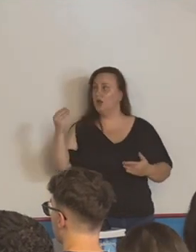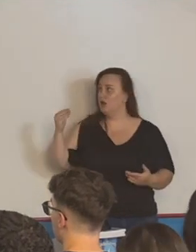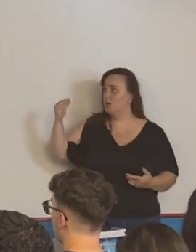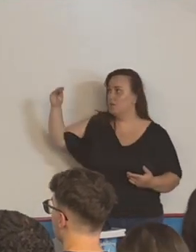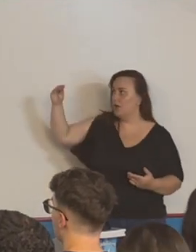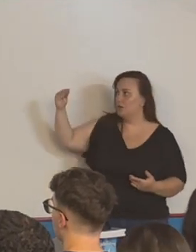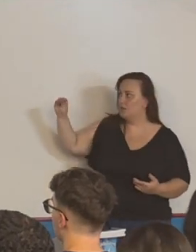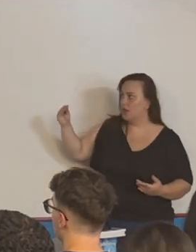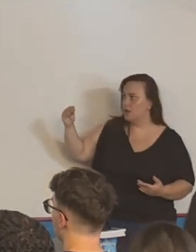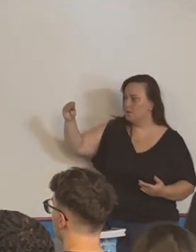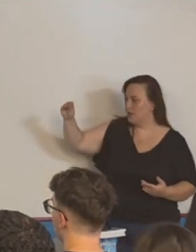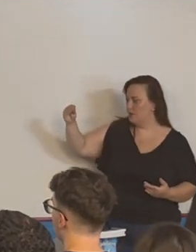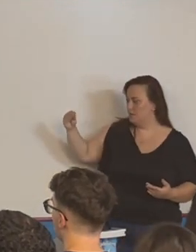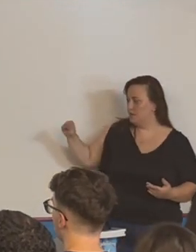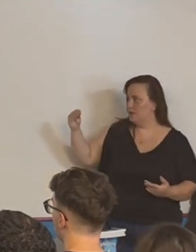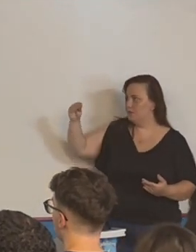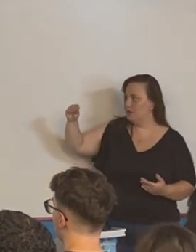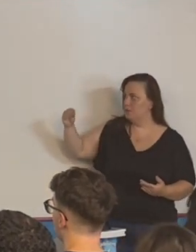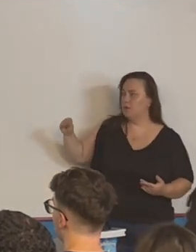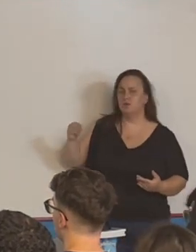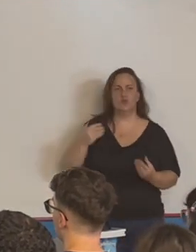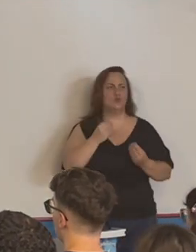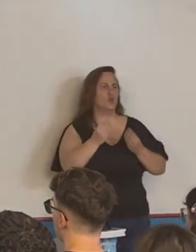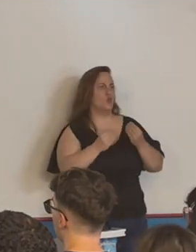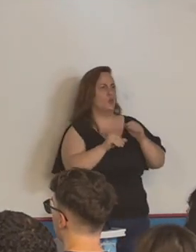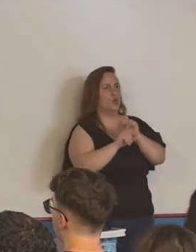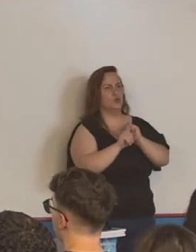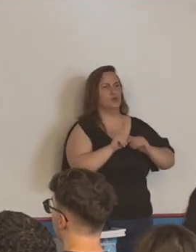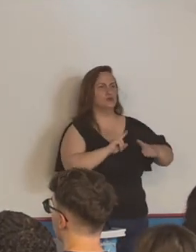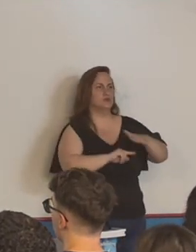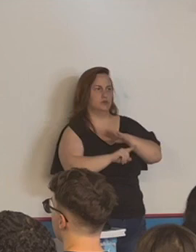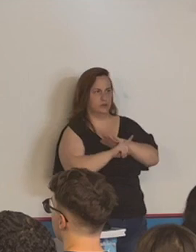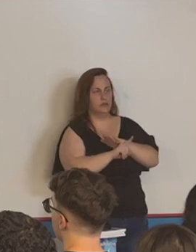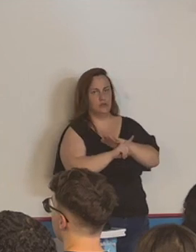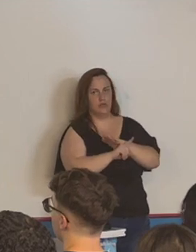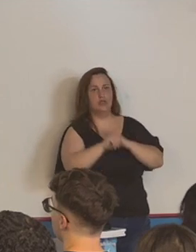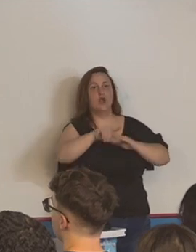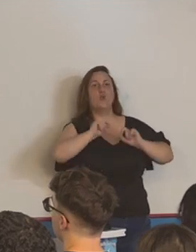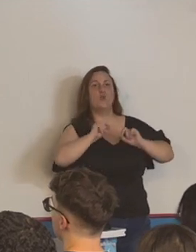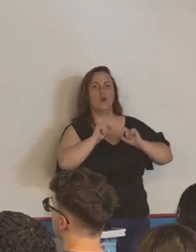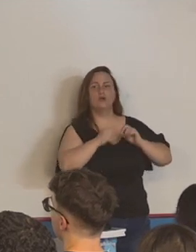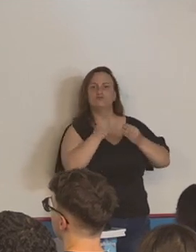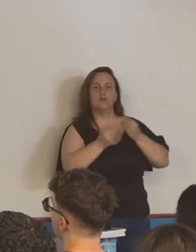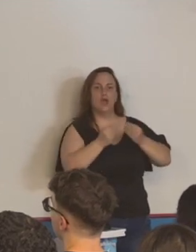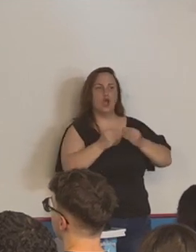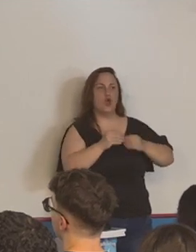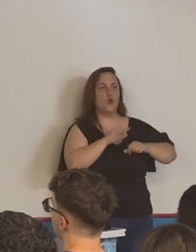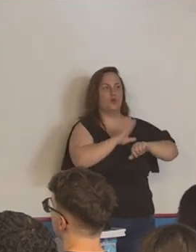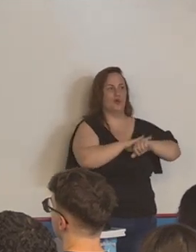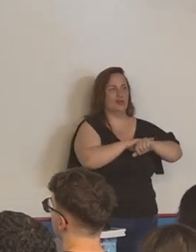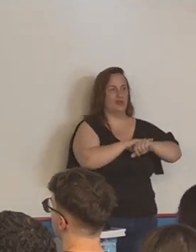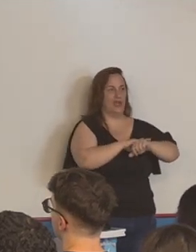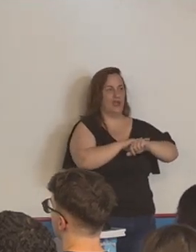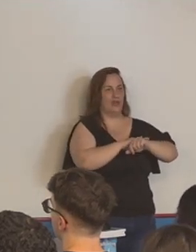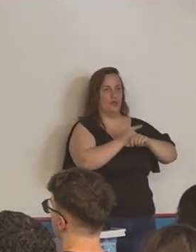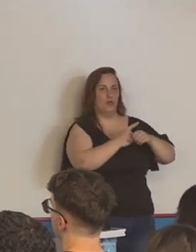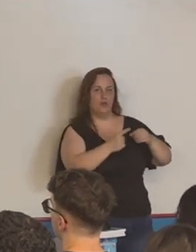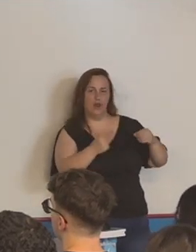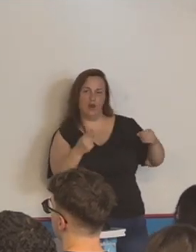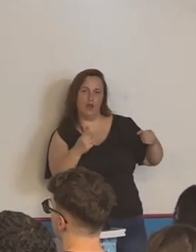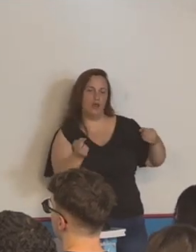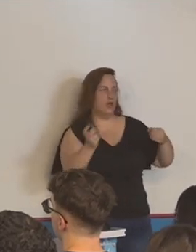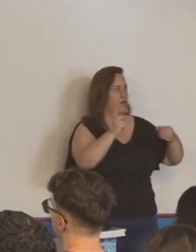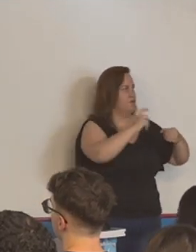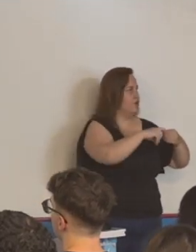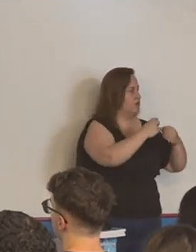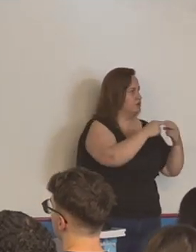E aí eu adiciono informações sobre essa estrutura da nossa sociedade, né? E aí o nome dela é Percorrer Tempos e Ver as Mesmas Coisas, né? Então